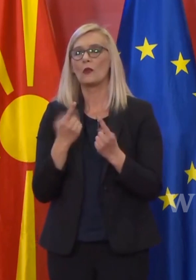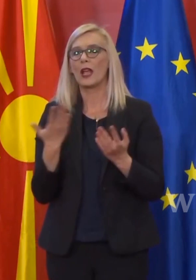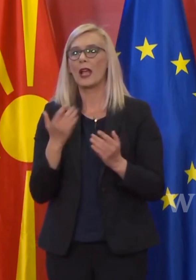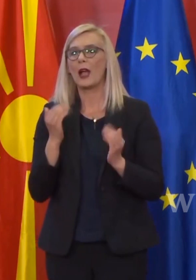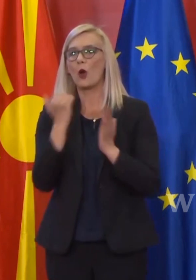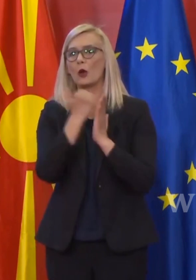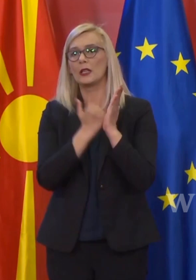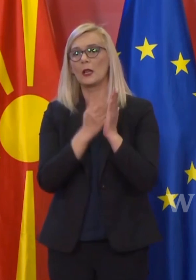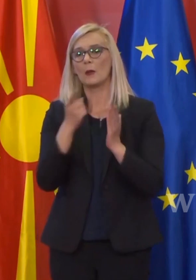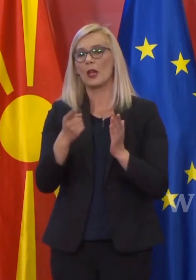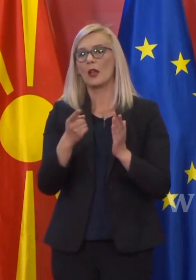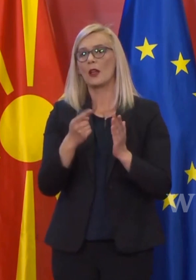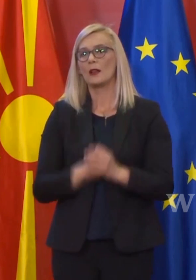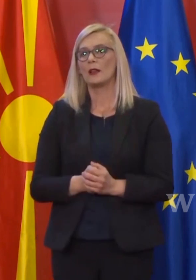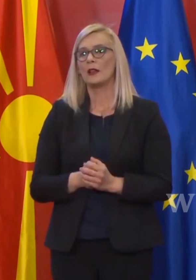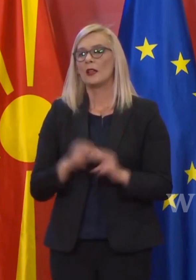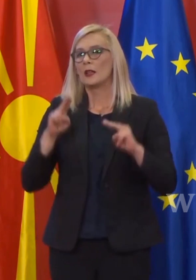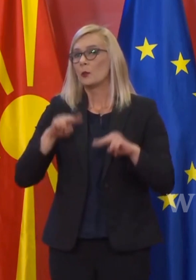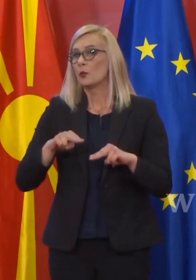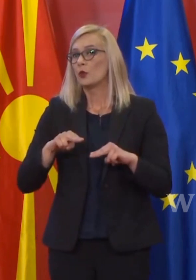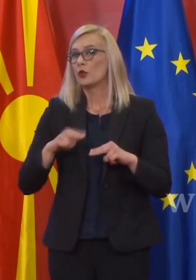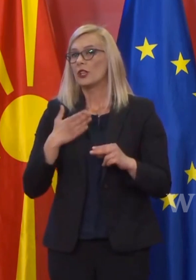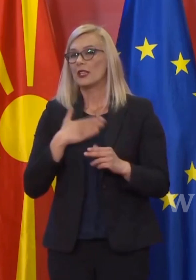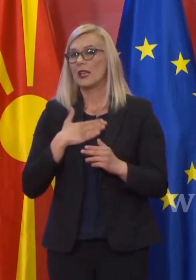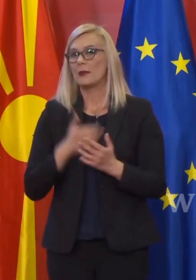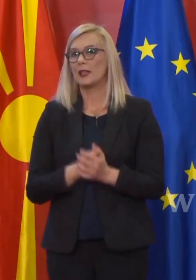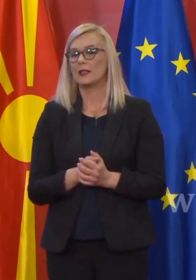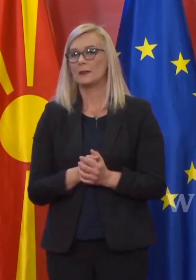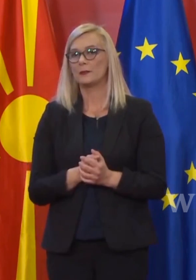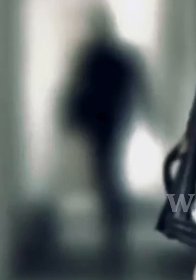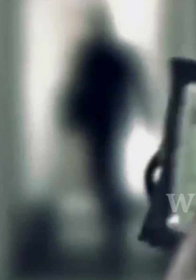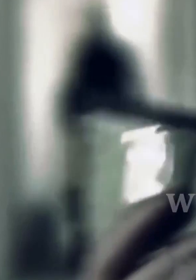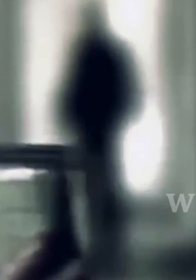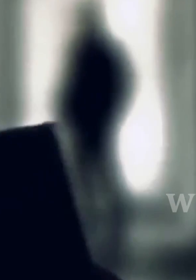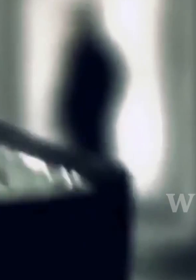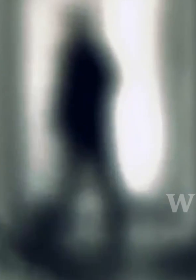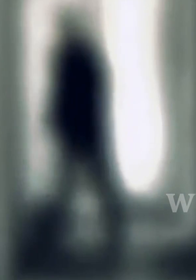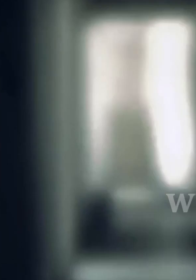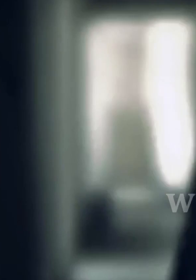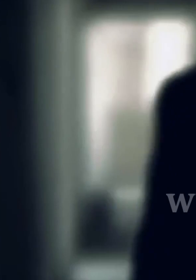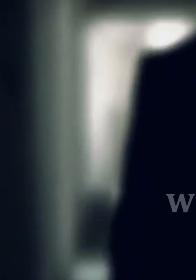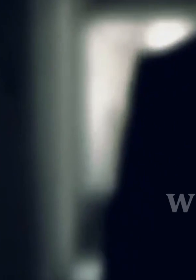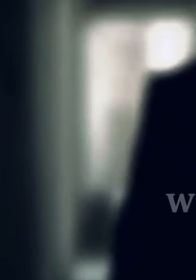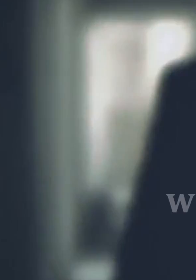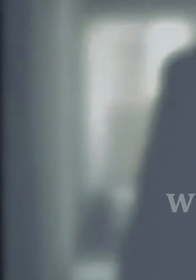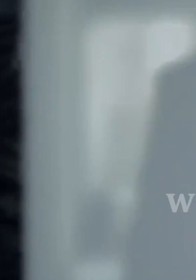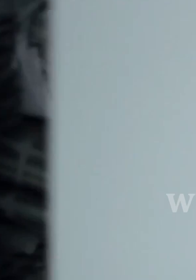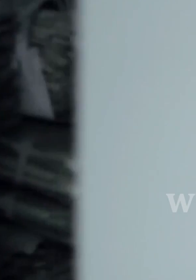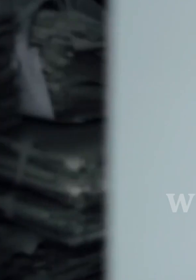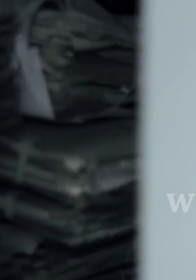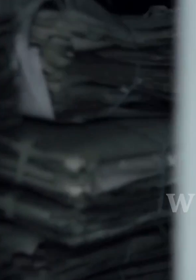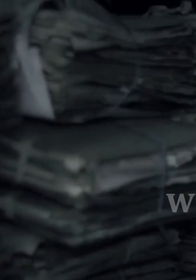mbarimit të krizës duhet të vazhdohet me punë dhe këtë duhet ta kuptojnë punëdhënësit. Apelojnë që të mos nënshkruhen marrëveshje